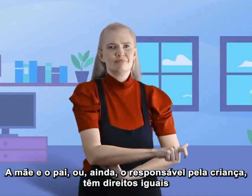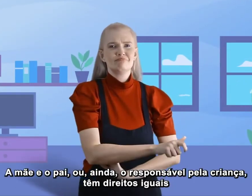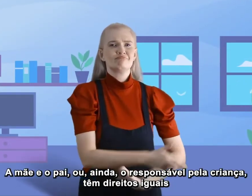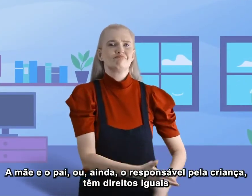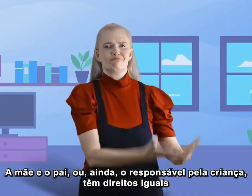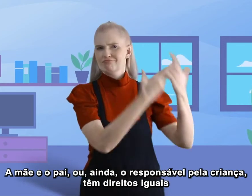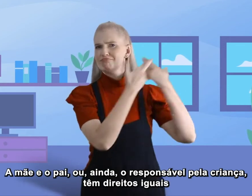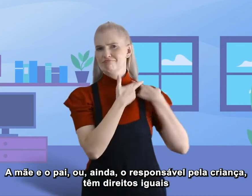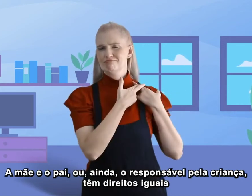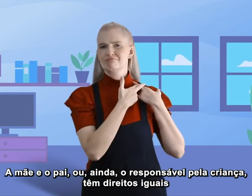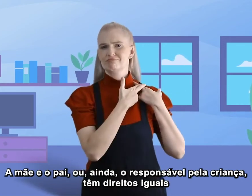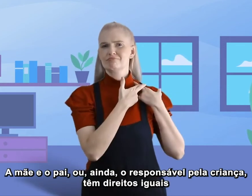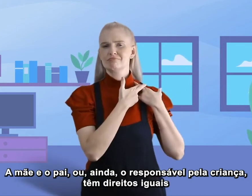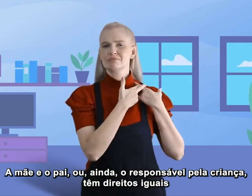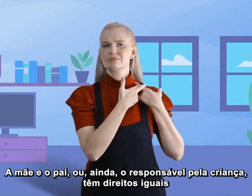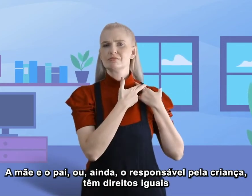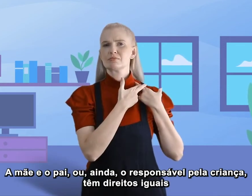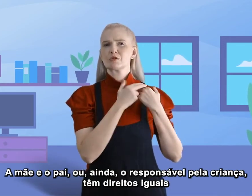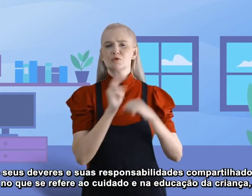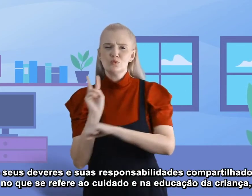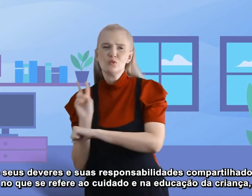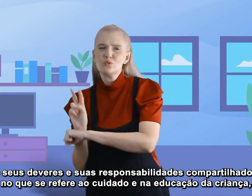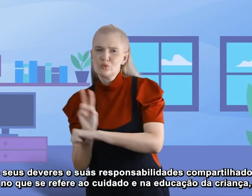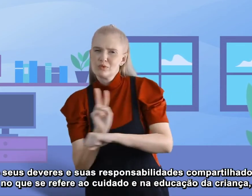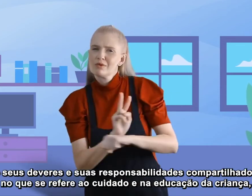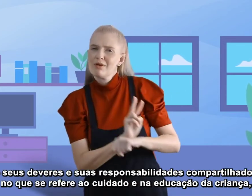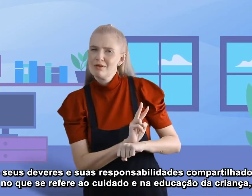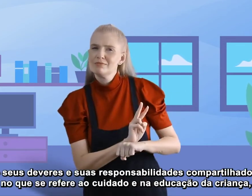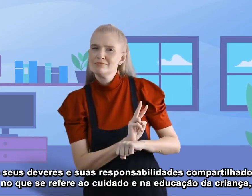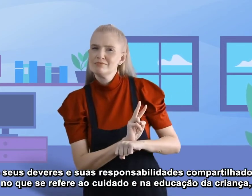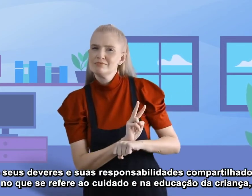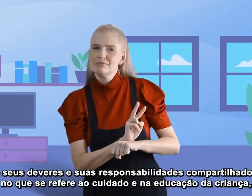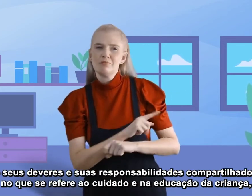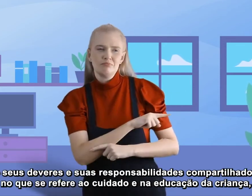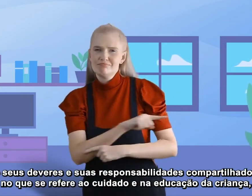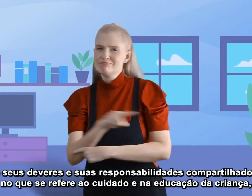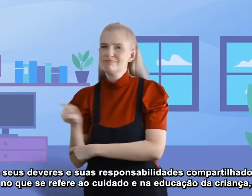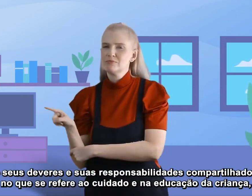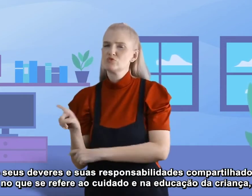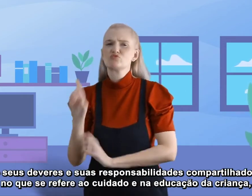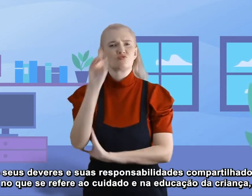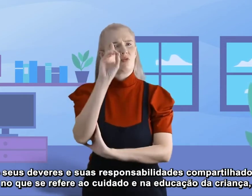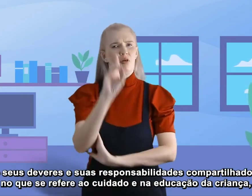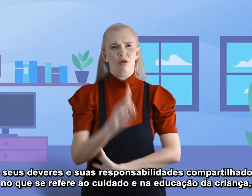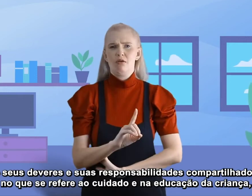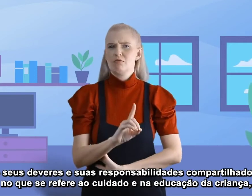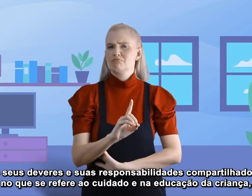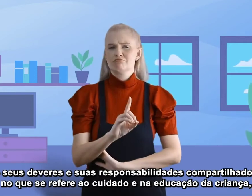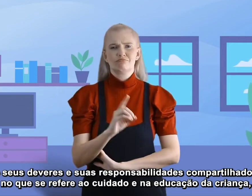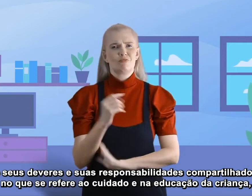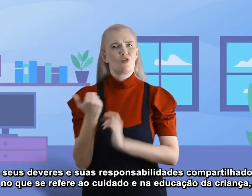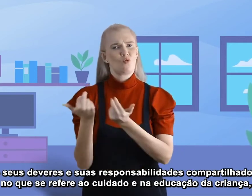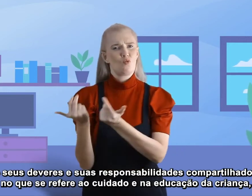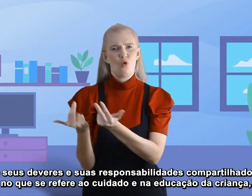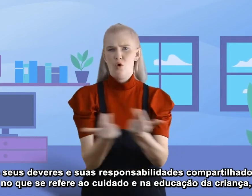criança, têm direitos iguais e seus deveres e suas responsabilidades compartilhados, no que se refere ao cuidado